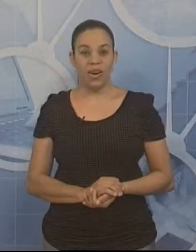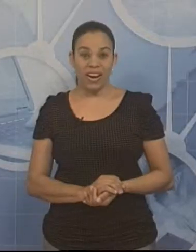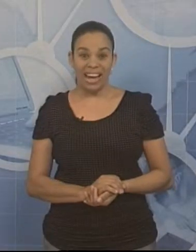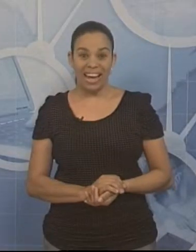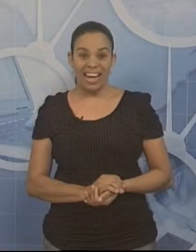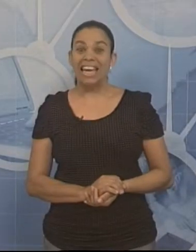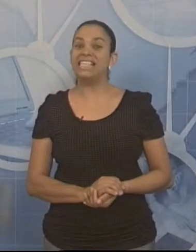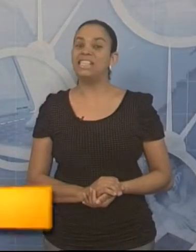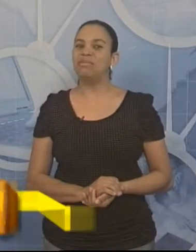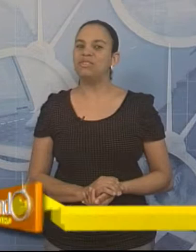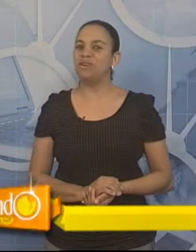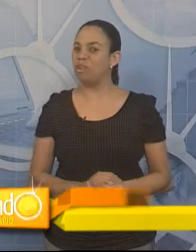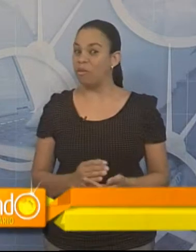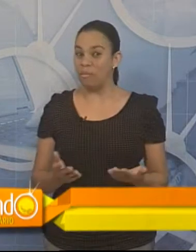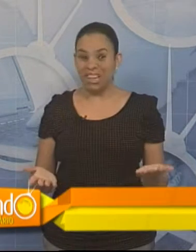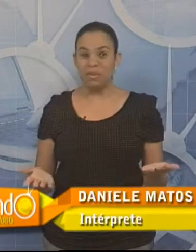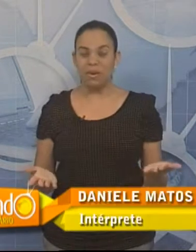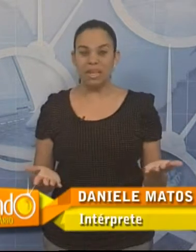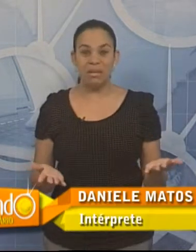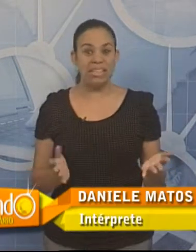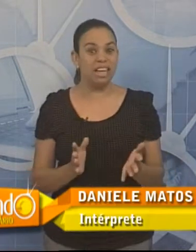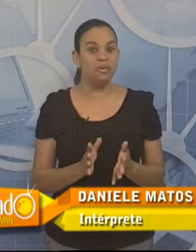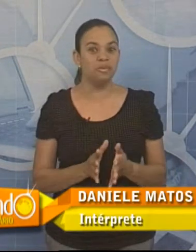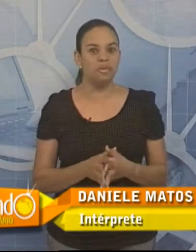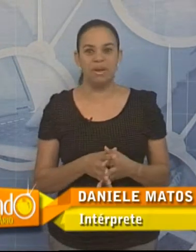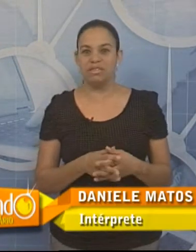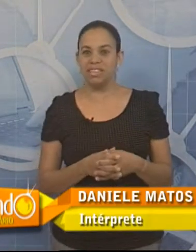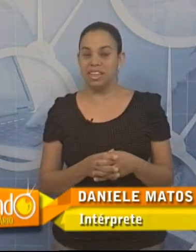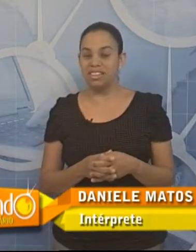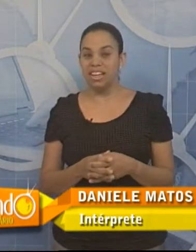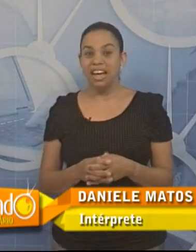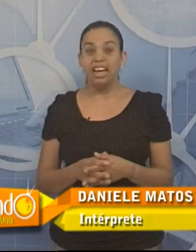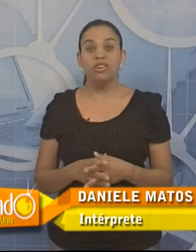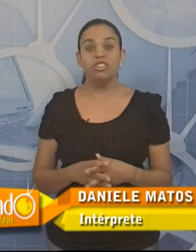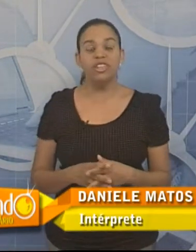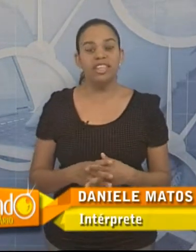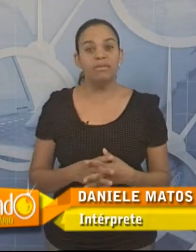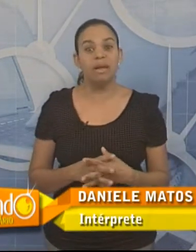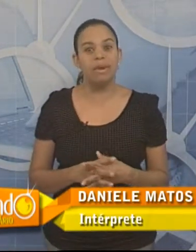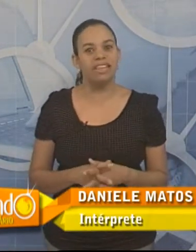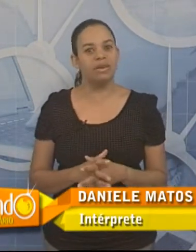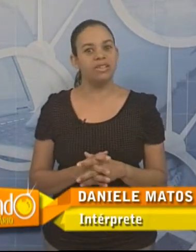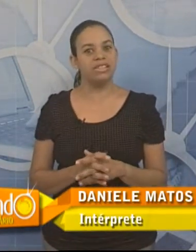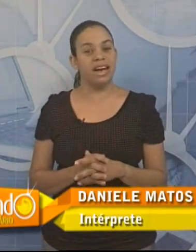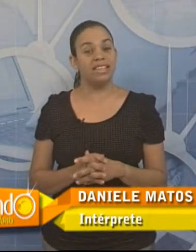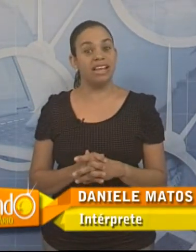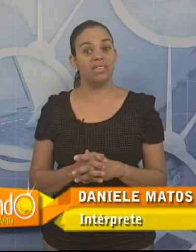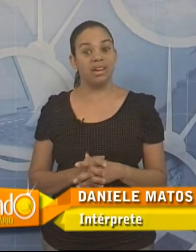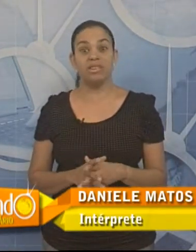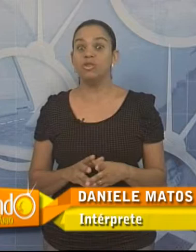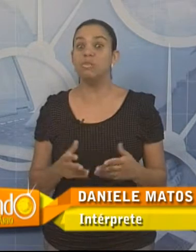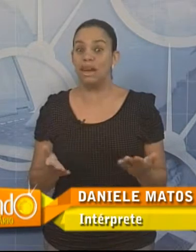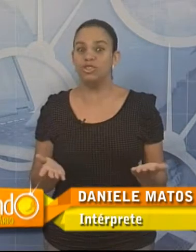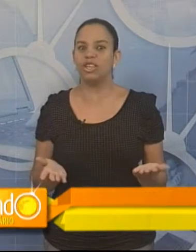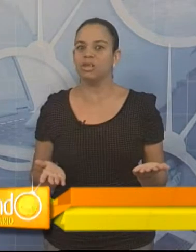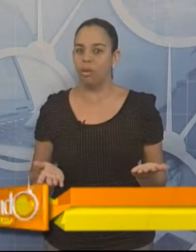Olá estamos de volta com mais um programa sinais do mundo para vocês e hoje nós iremos aprender alguns sinais relacionados aos meios de transporte